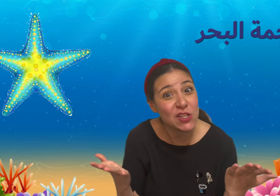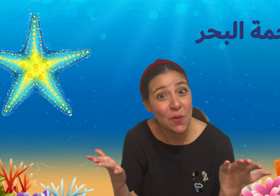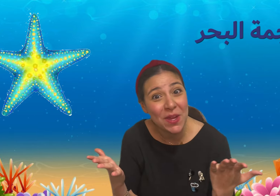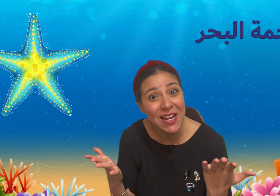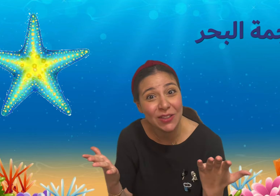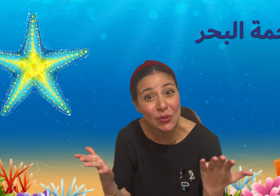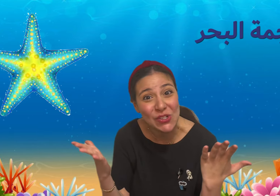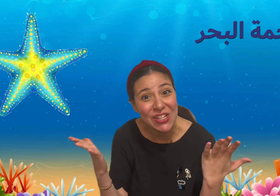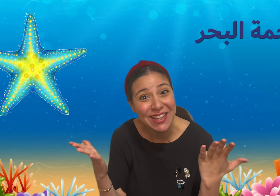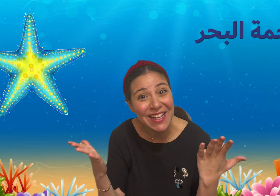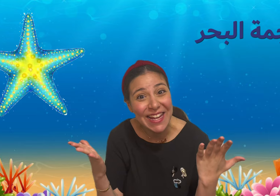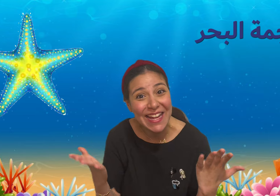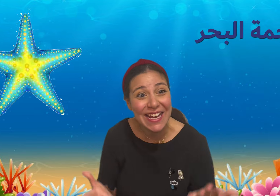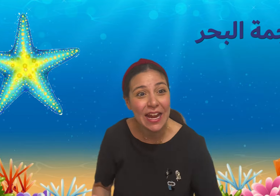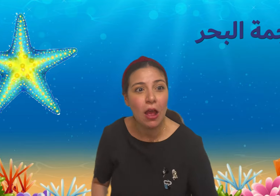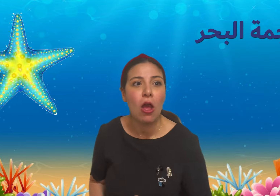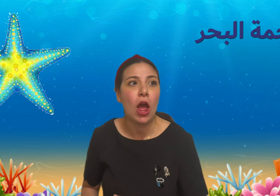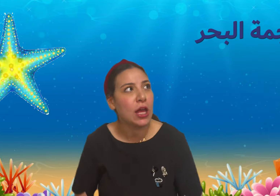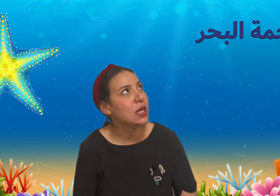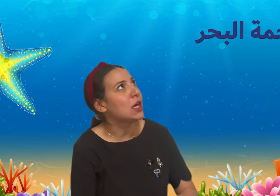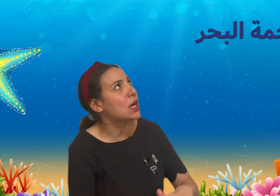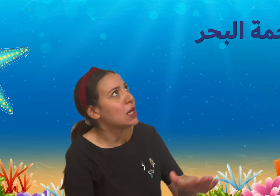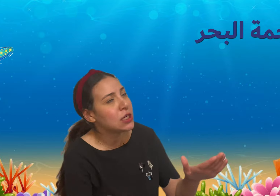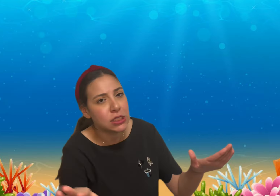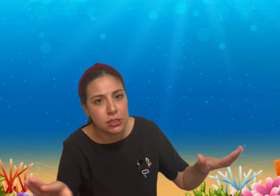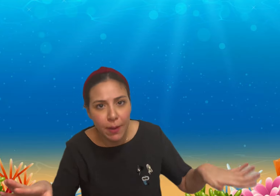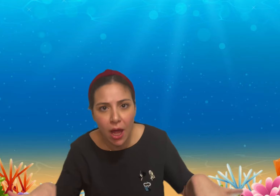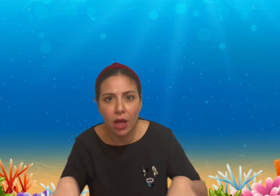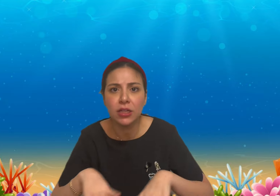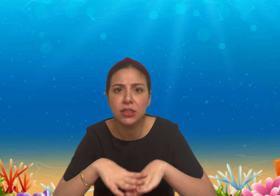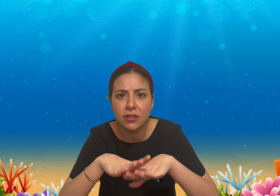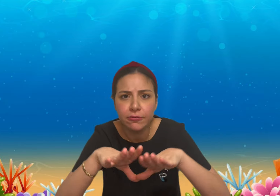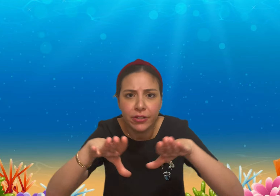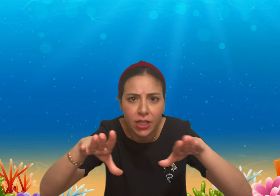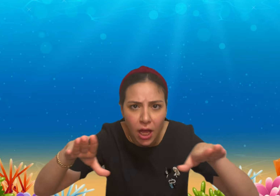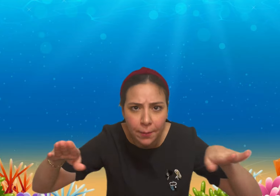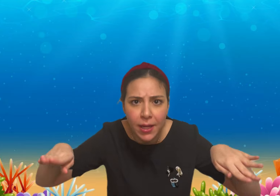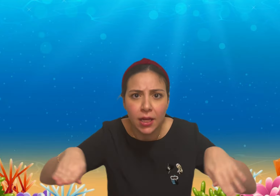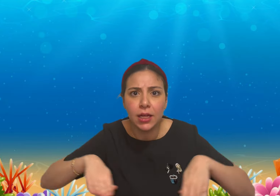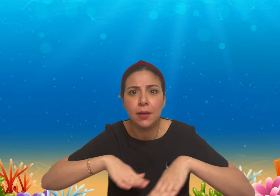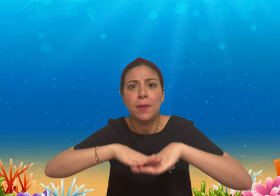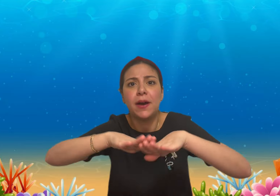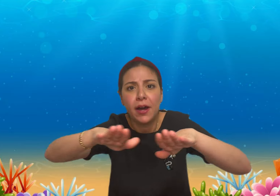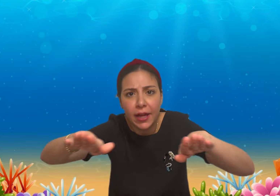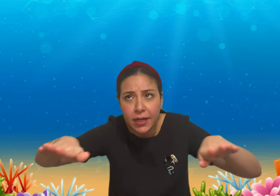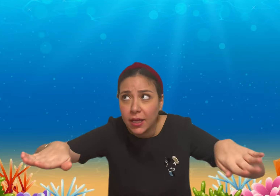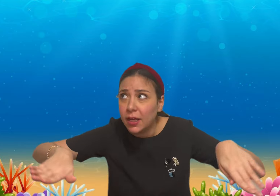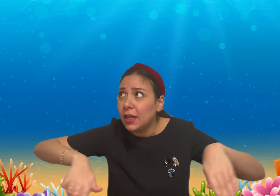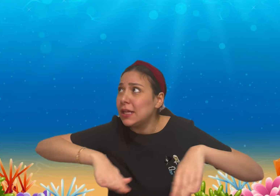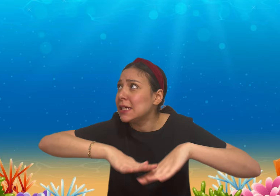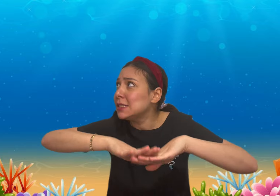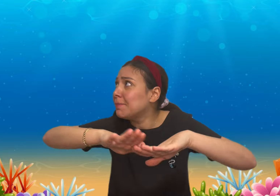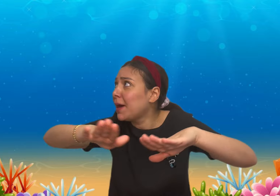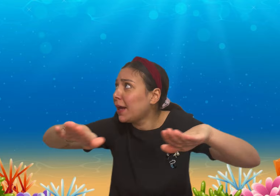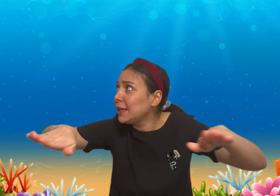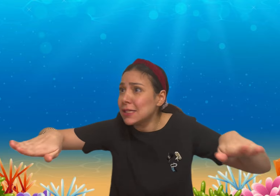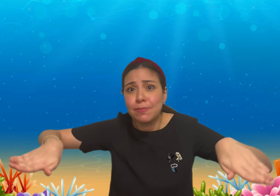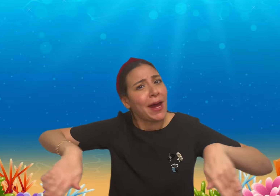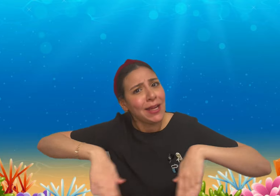جميلة جداً هي لنسبح أيضاً في أعماق البحر لنسبح لنسبح هيا